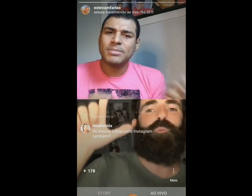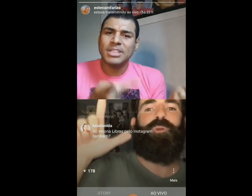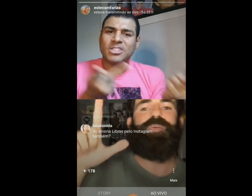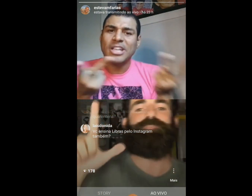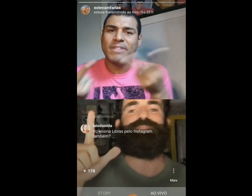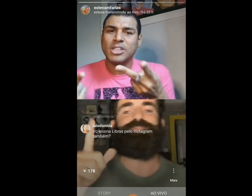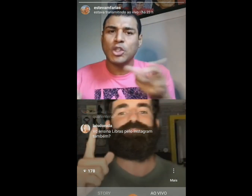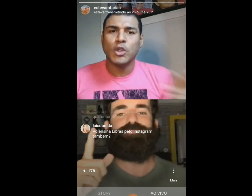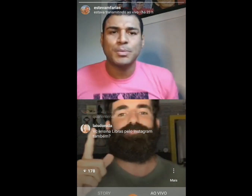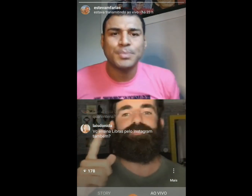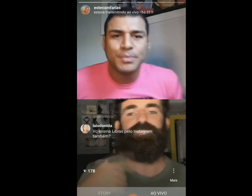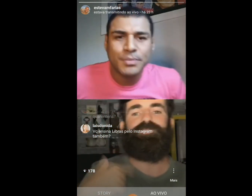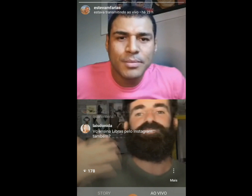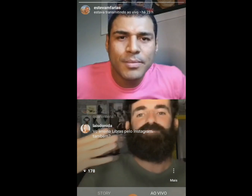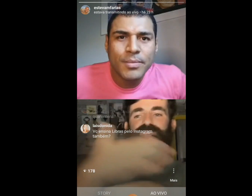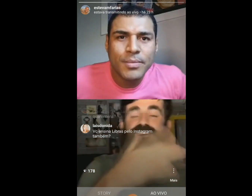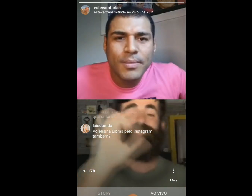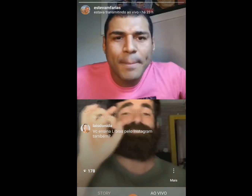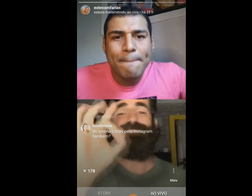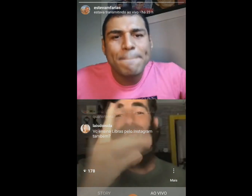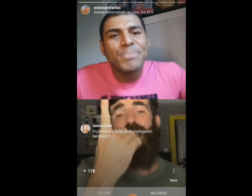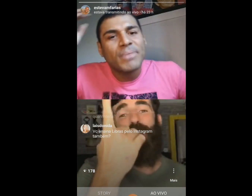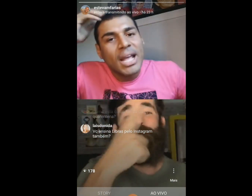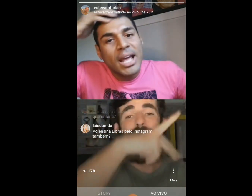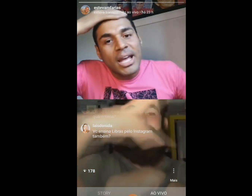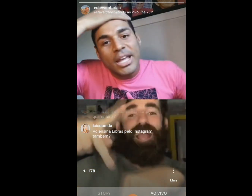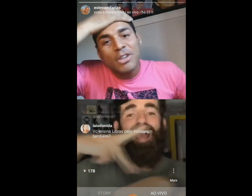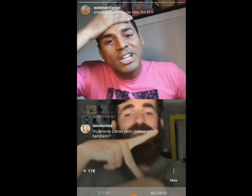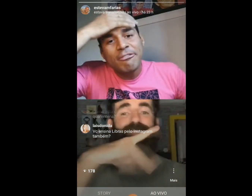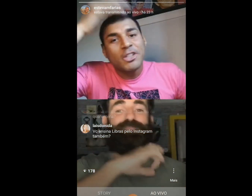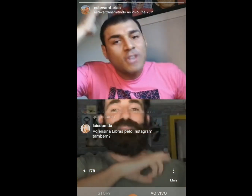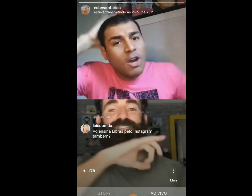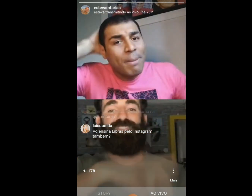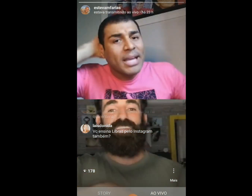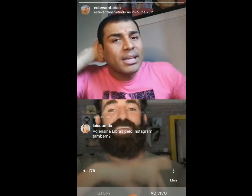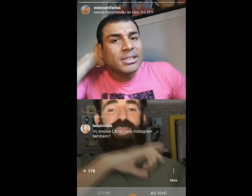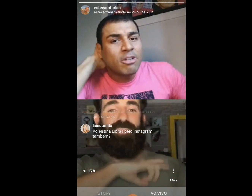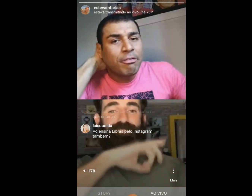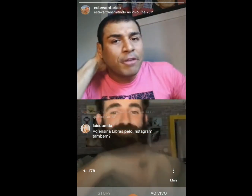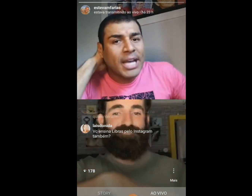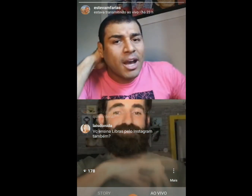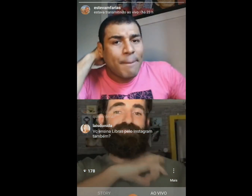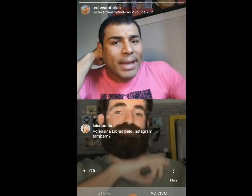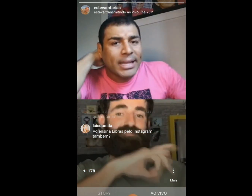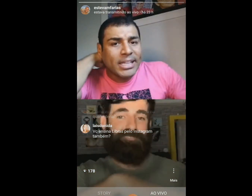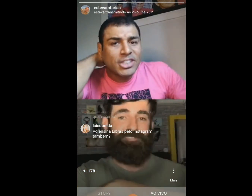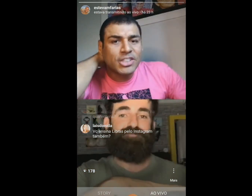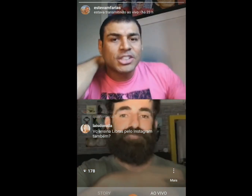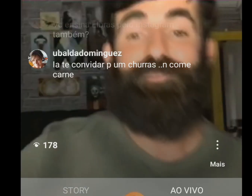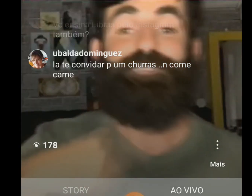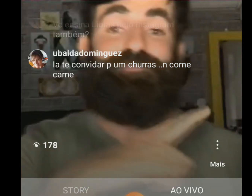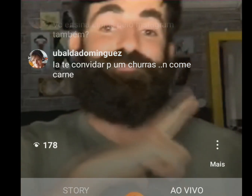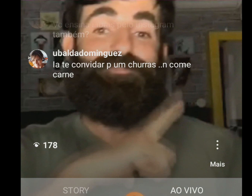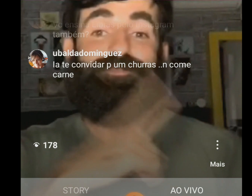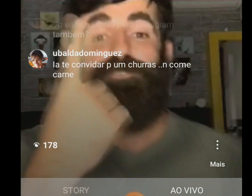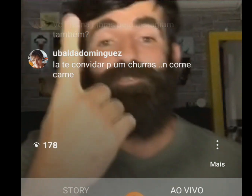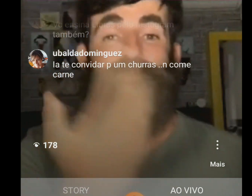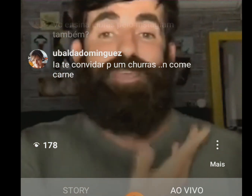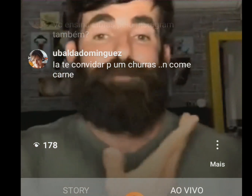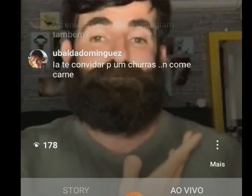já visitou? Então, eu conheço um país. Eu conheço o Chile. Eu tenho um amigo que mora